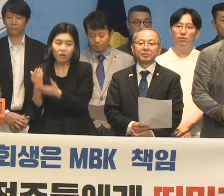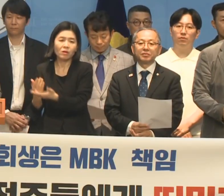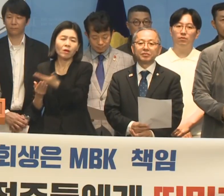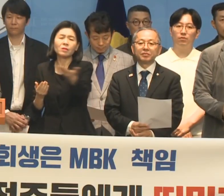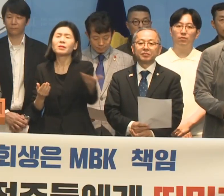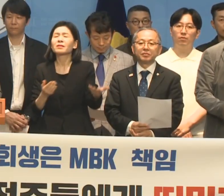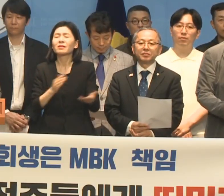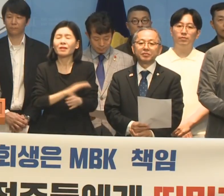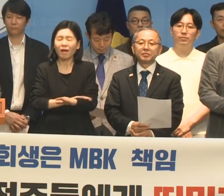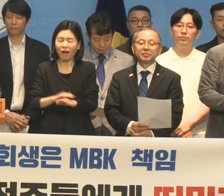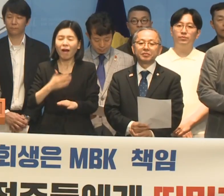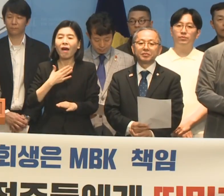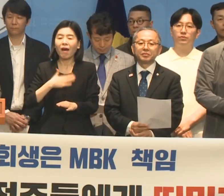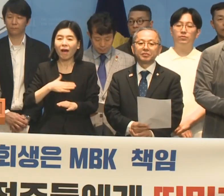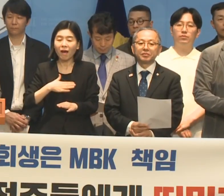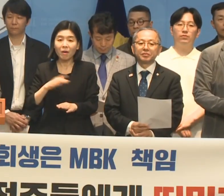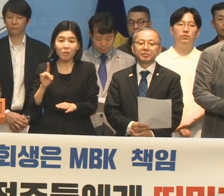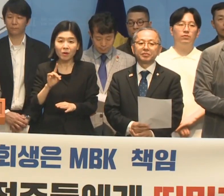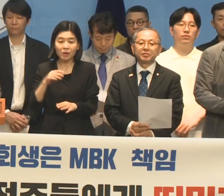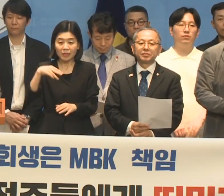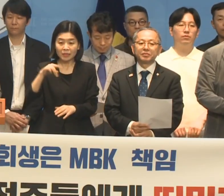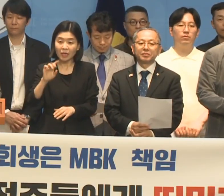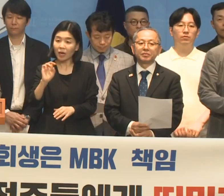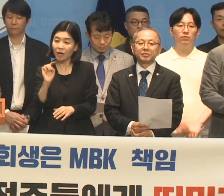잘 아시는 사모펀드